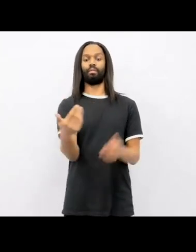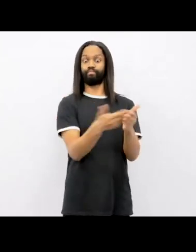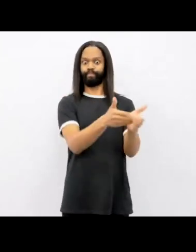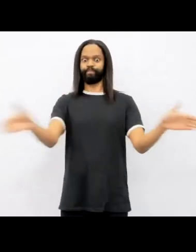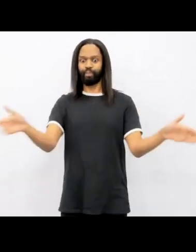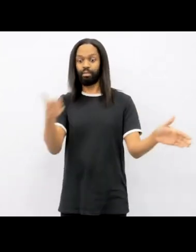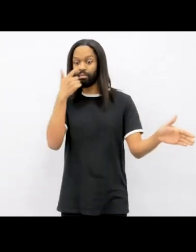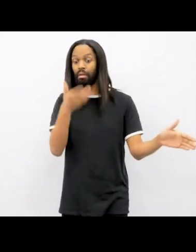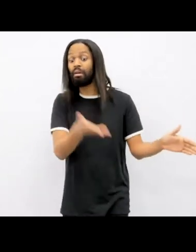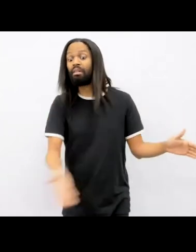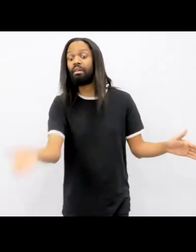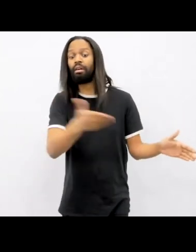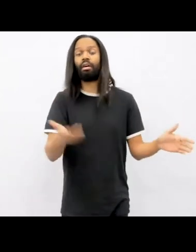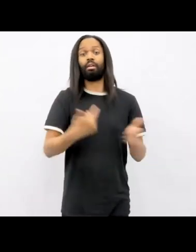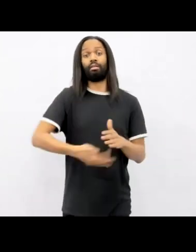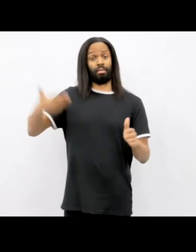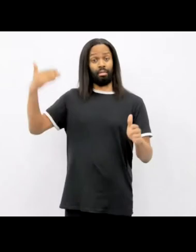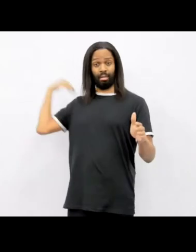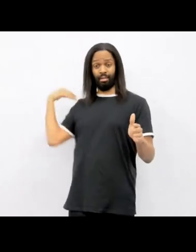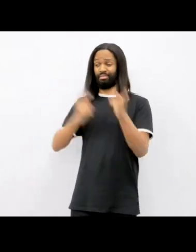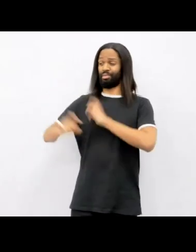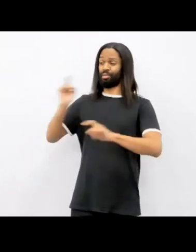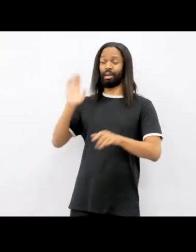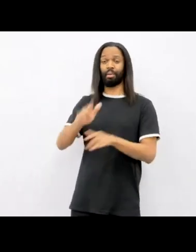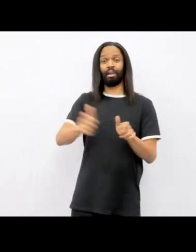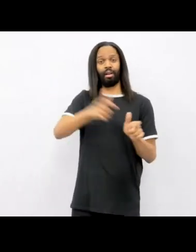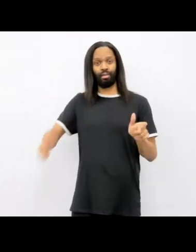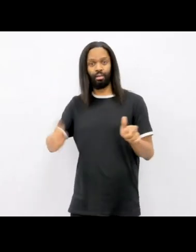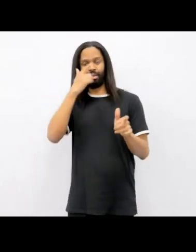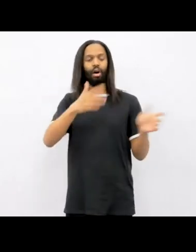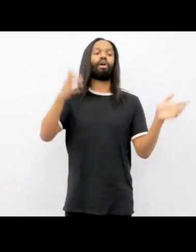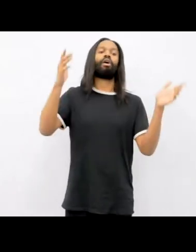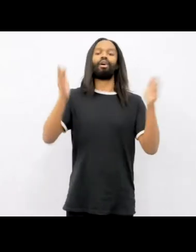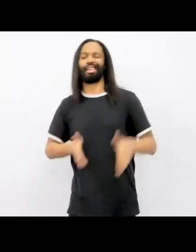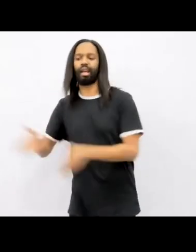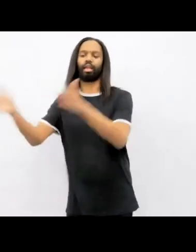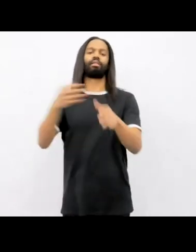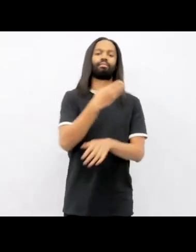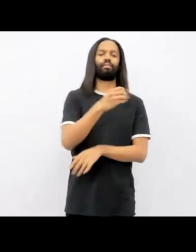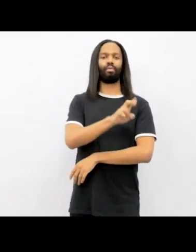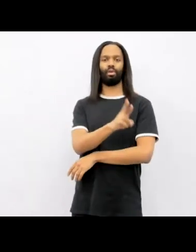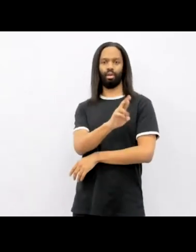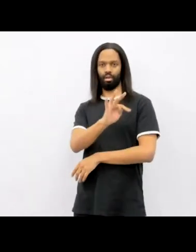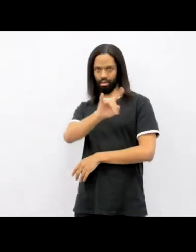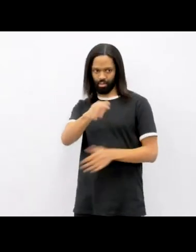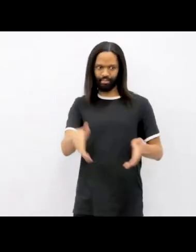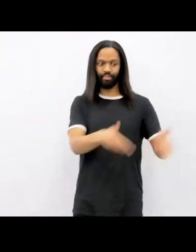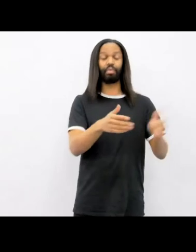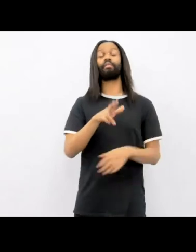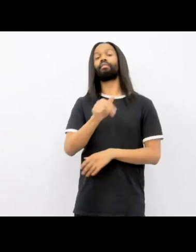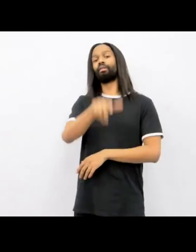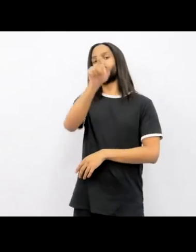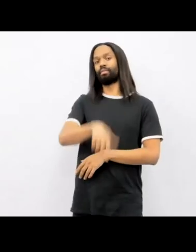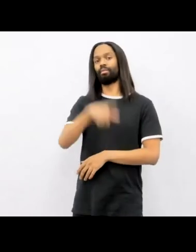ce secteur, compris entre Meurthe et Canal, où je laisserai la parole à Gilles Marseille, un